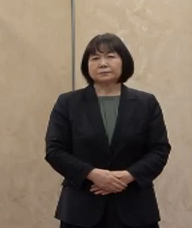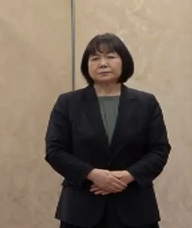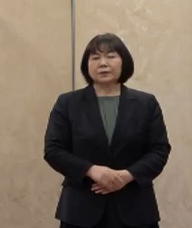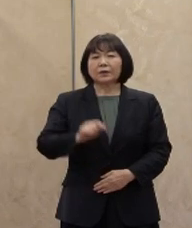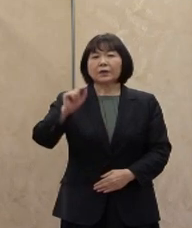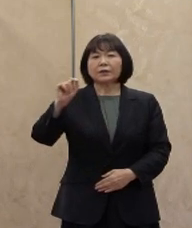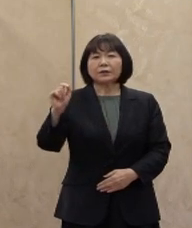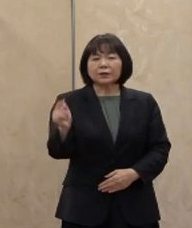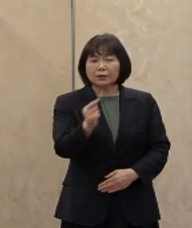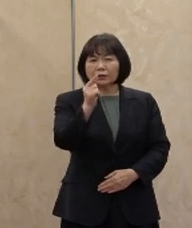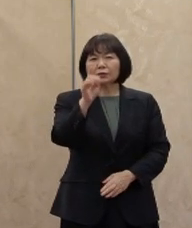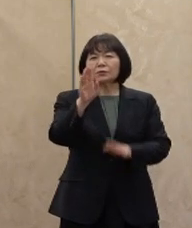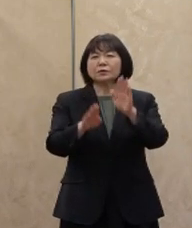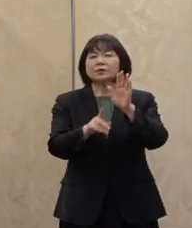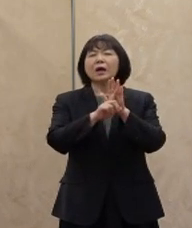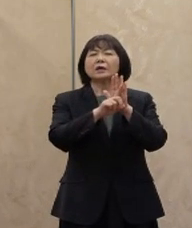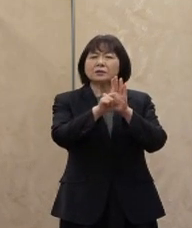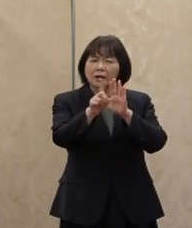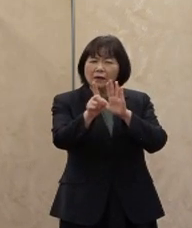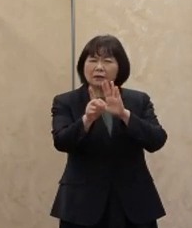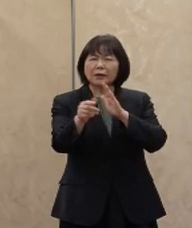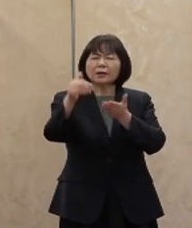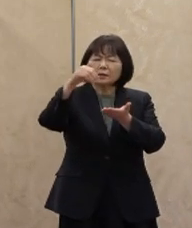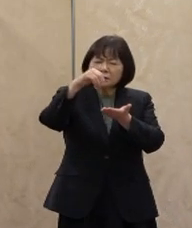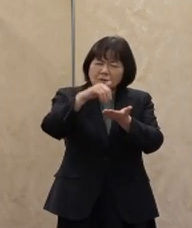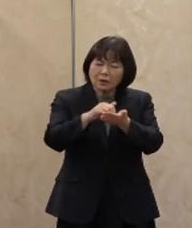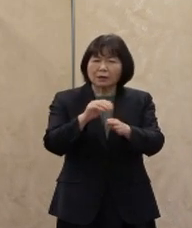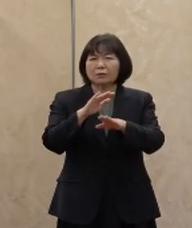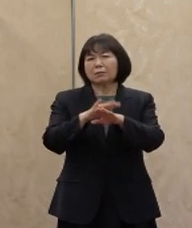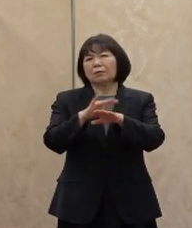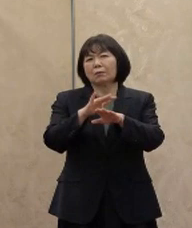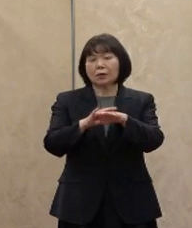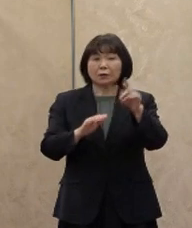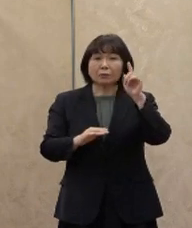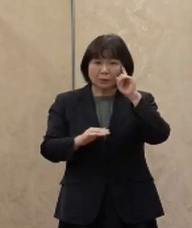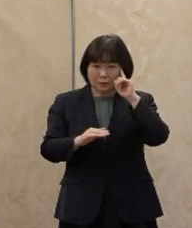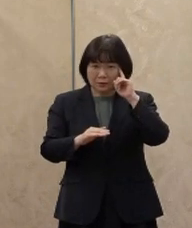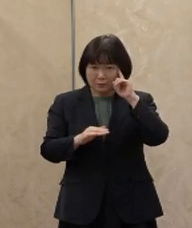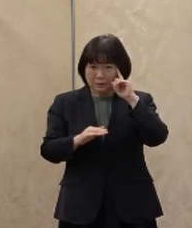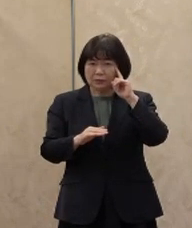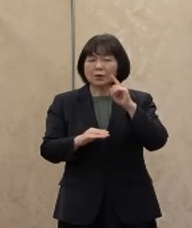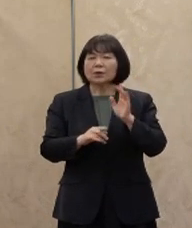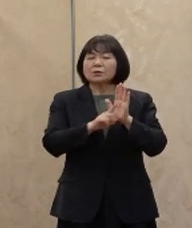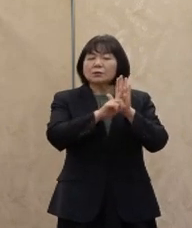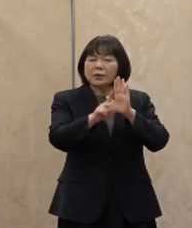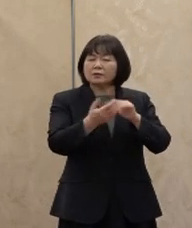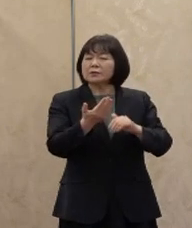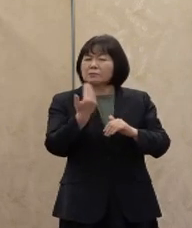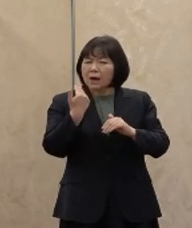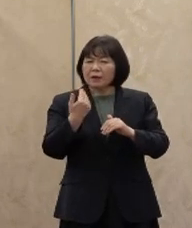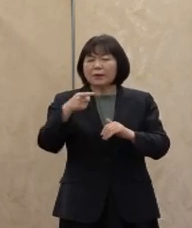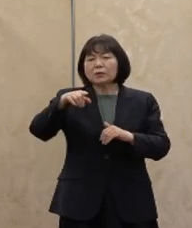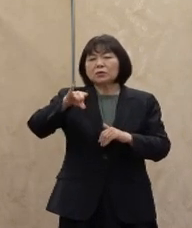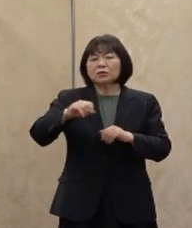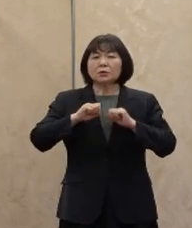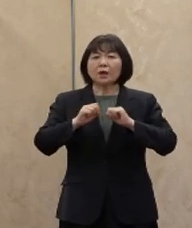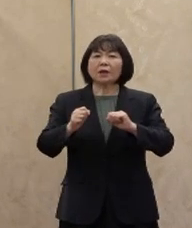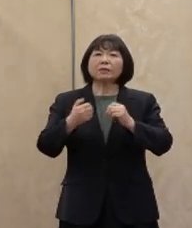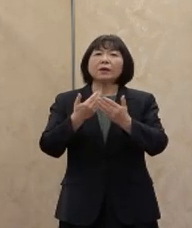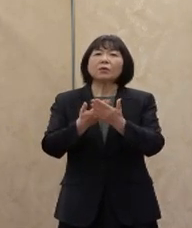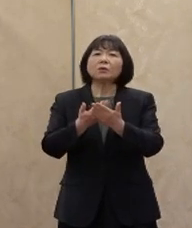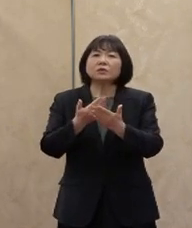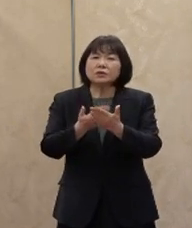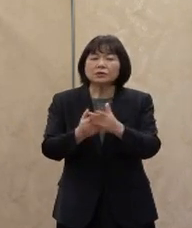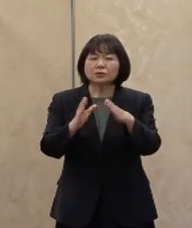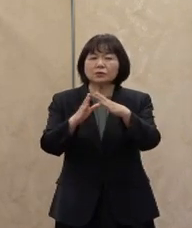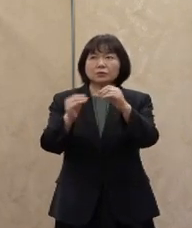緊急事態宣言というのが最後の手段だという前提の中で、緊急事態宣言に至るまでの取り得る措置は取ってもらいたいという